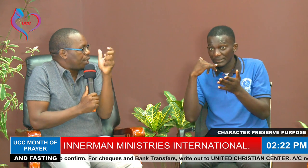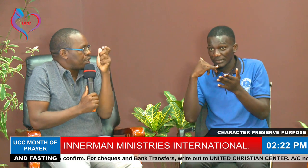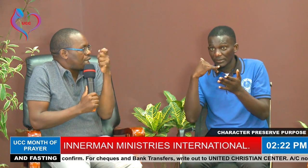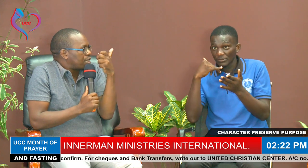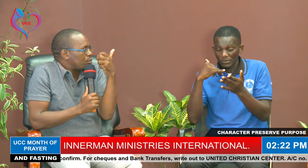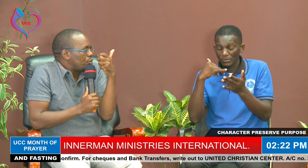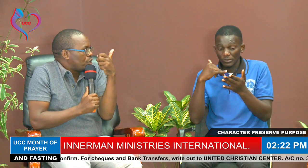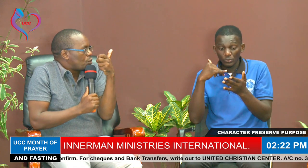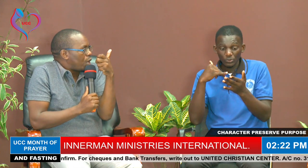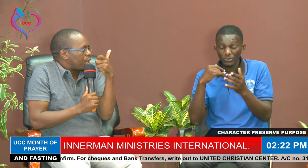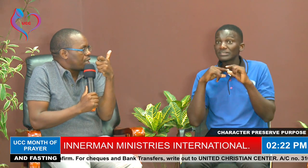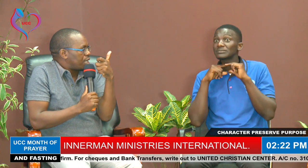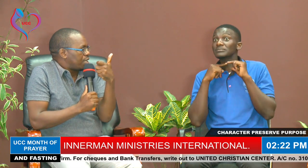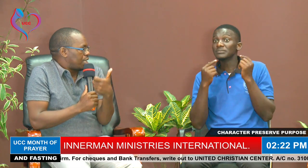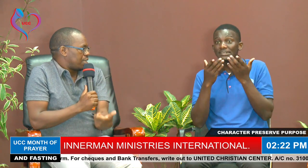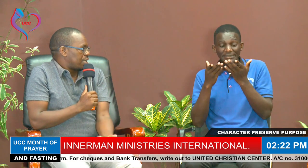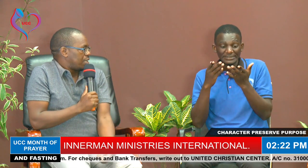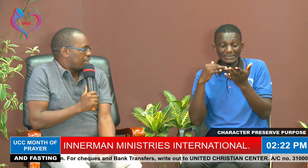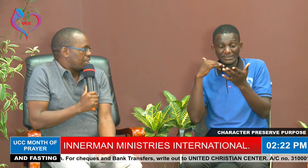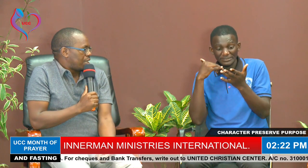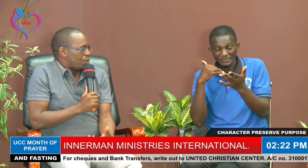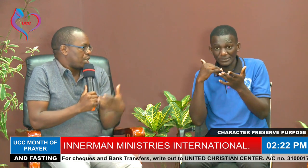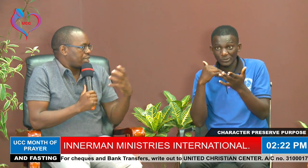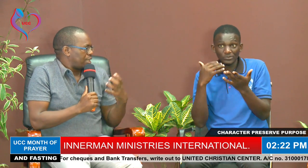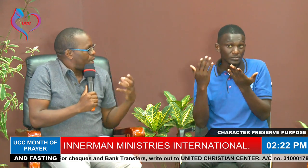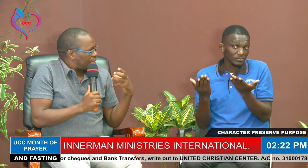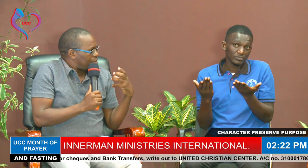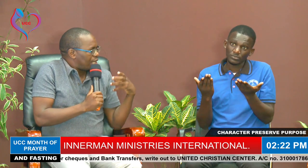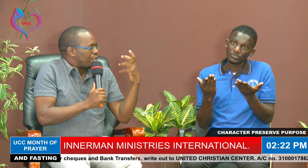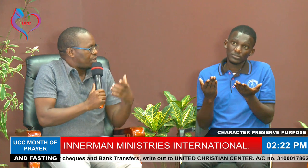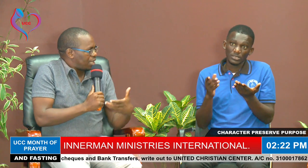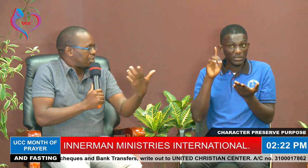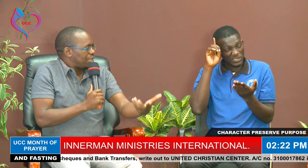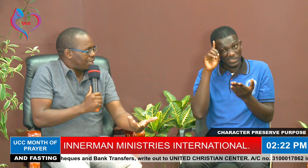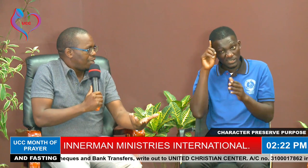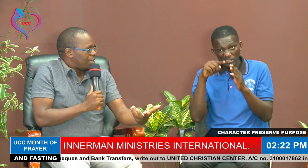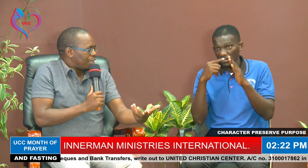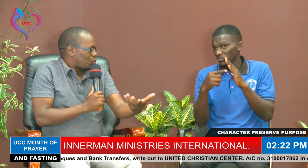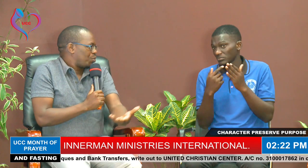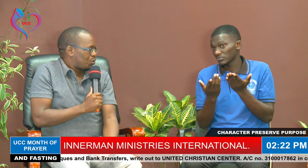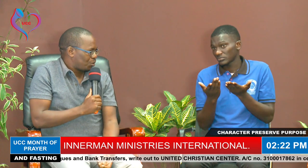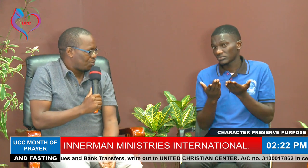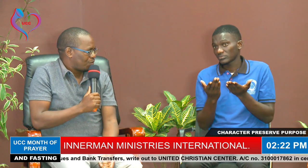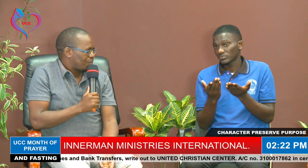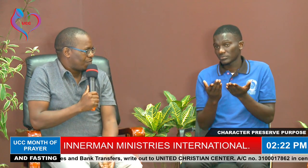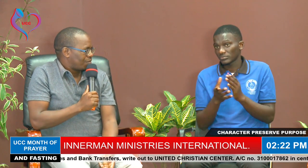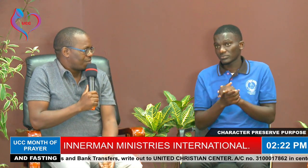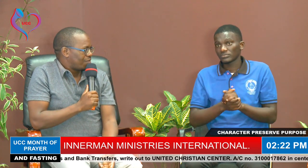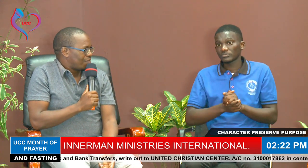page kakasimu kwawerereza endigaze. I just imagine United Christian Center nga tuli bwe tutyo.